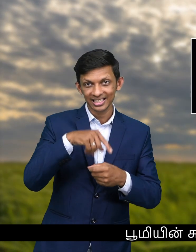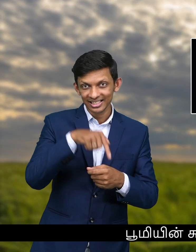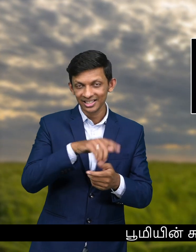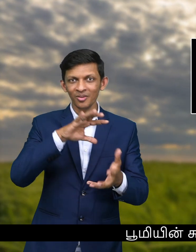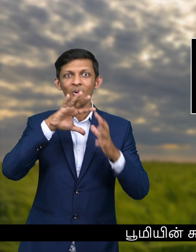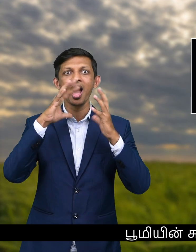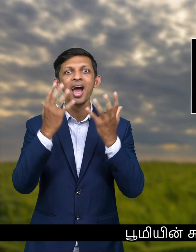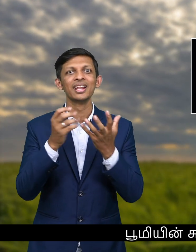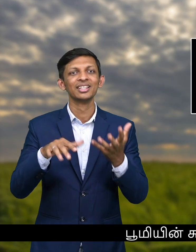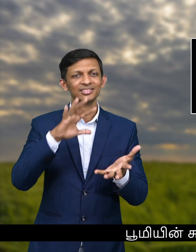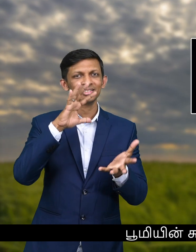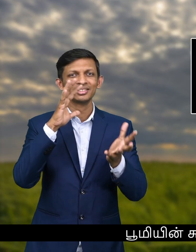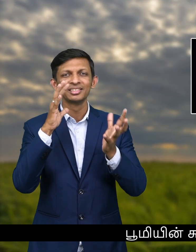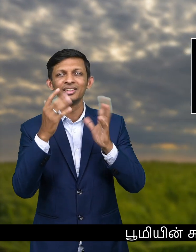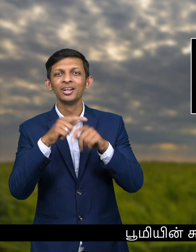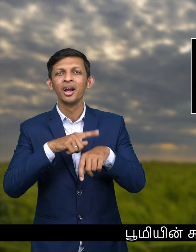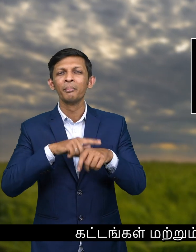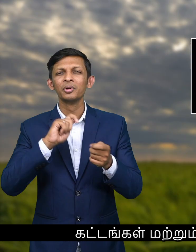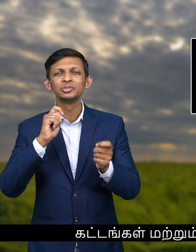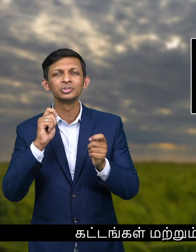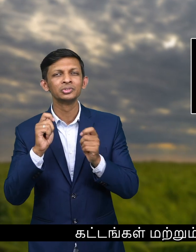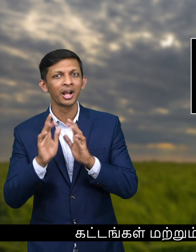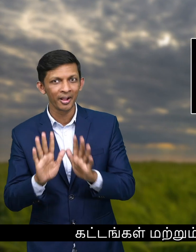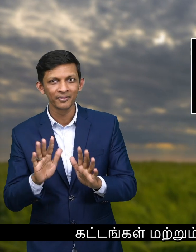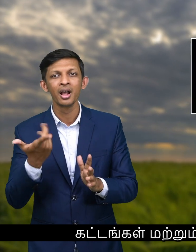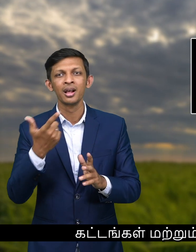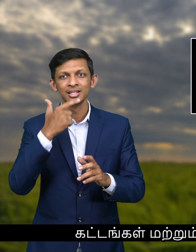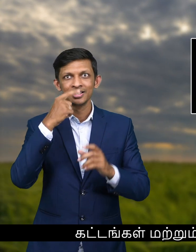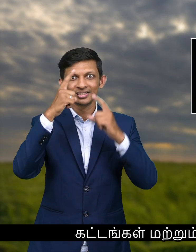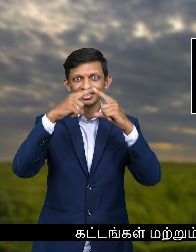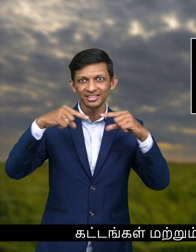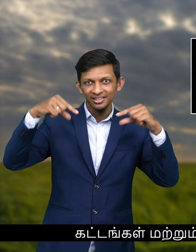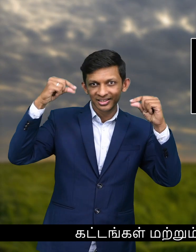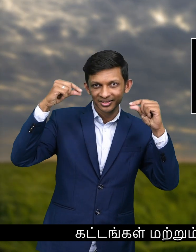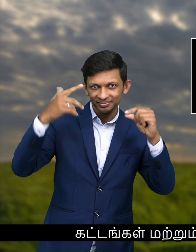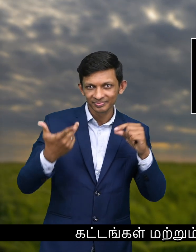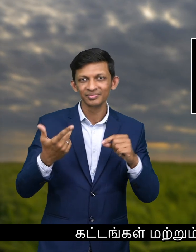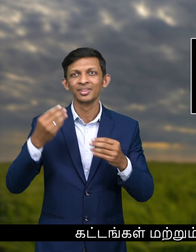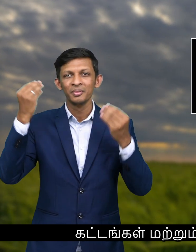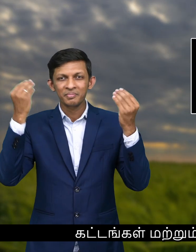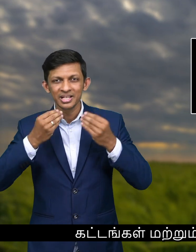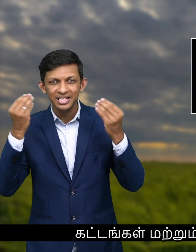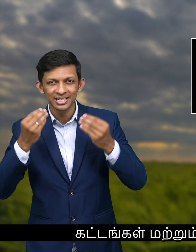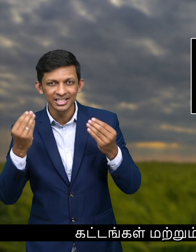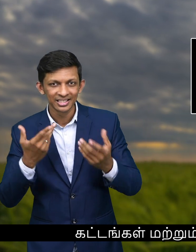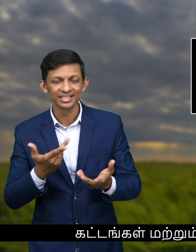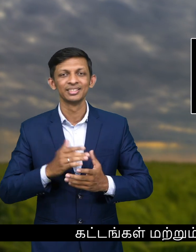பூமியின் சுழற்சி, சந்திரனின் மாறுதல், கட்டங்கள் மற்றும் மழை ஆகியவை இதில் அடங்கும்.